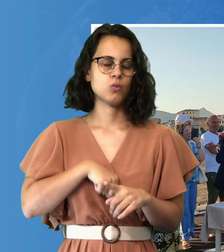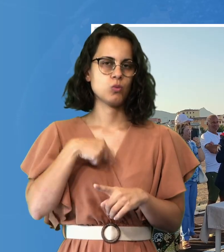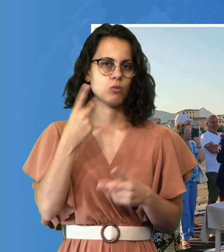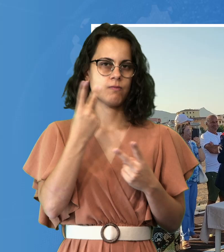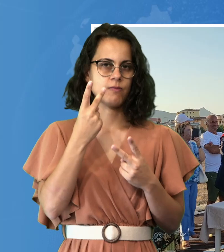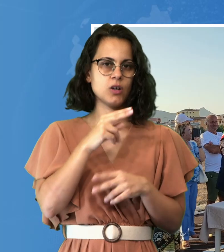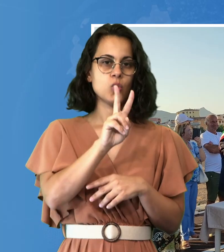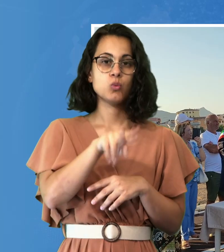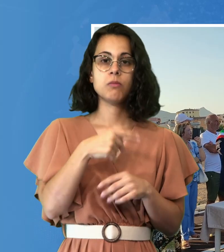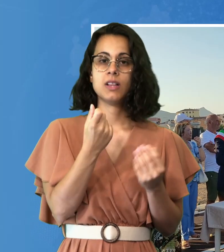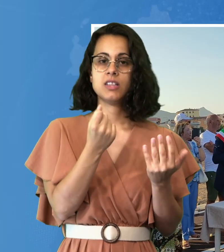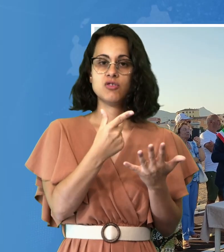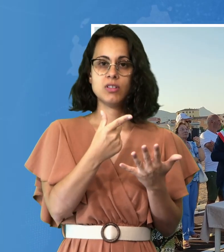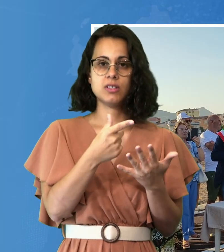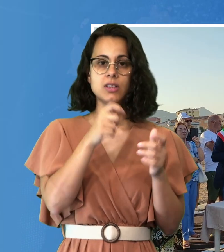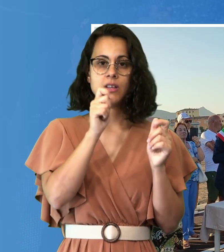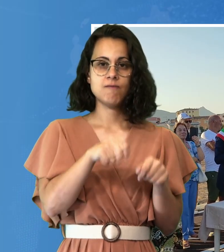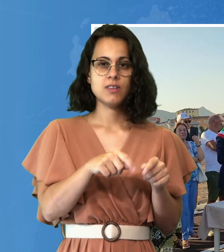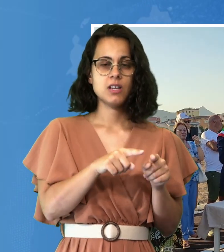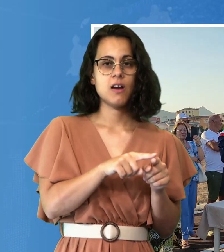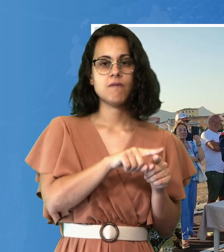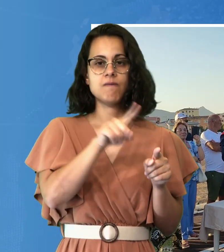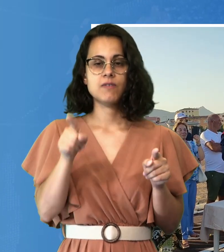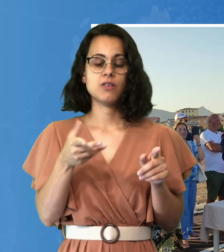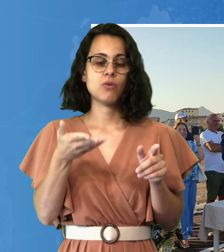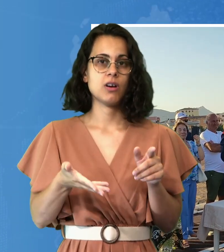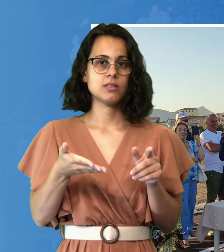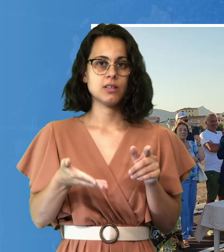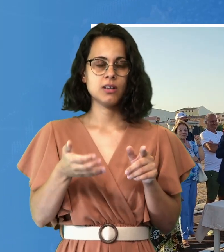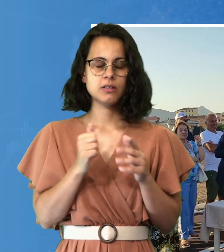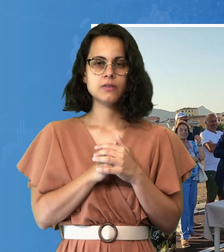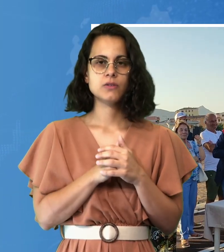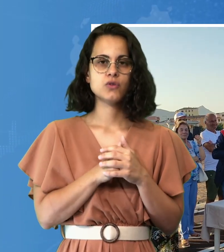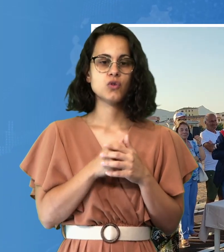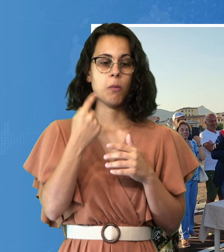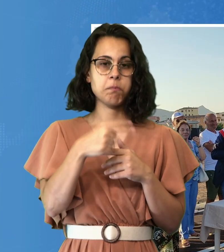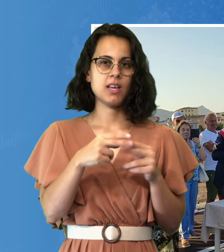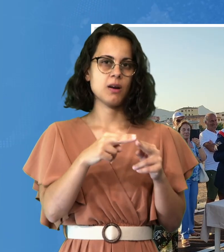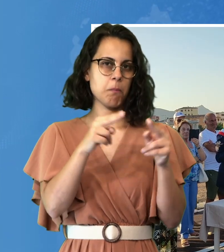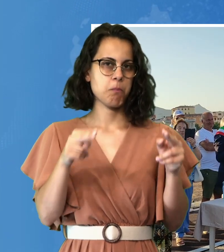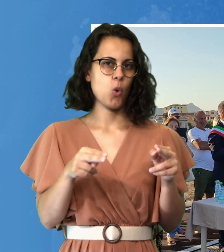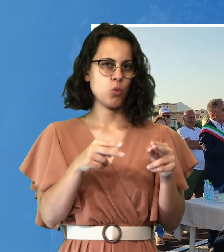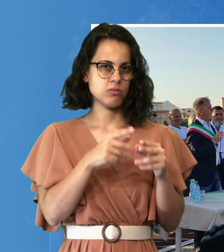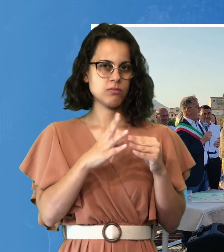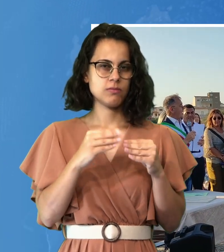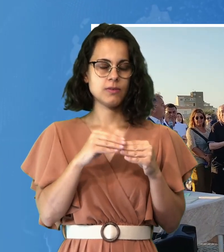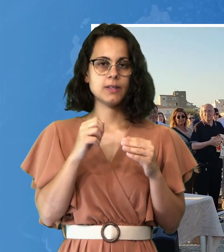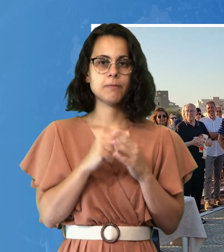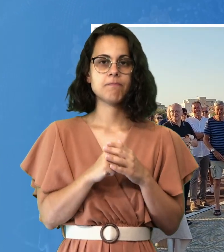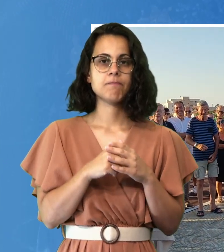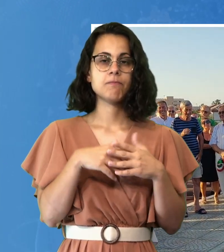2017 siamo in corsa per la realizzazione di questa importante infrastruttura. Tutte le